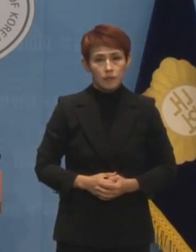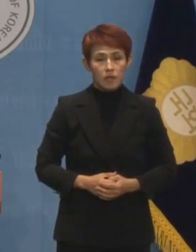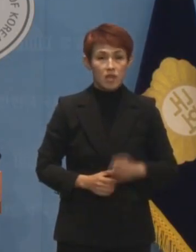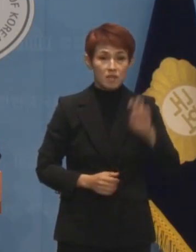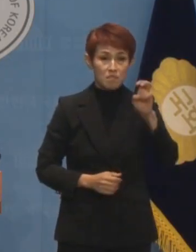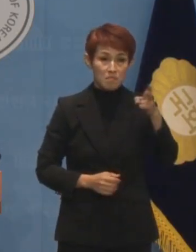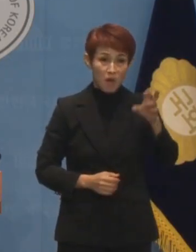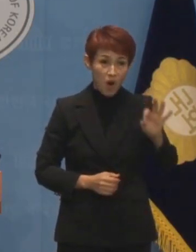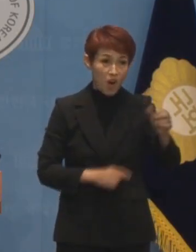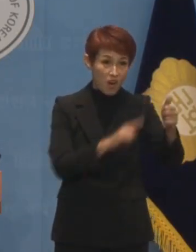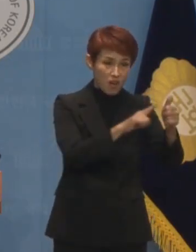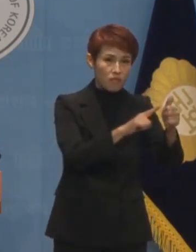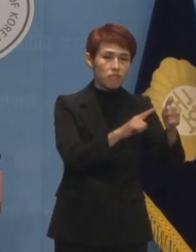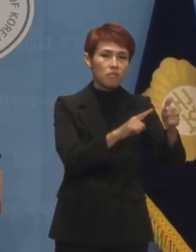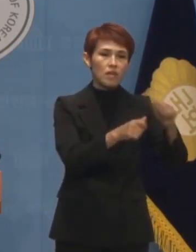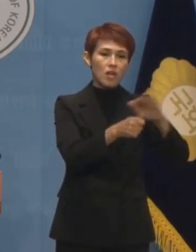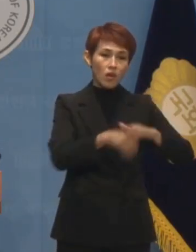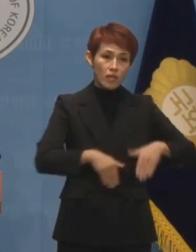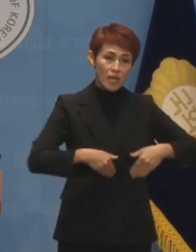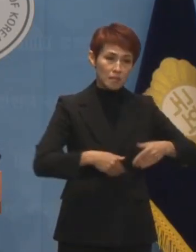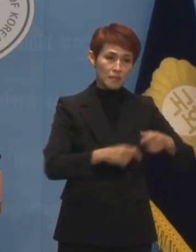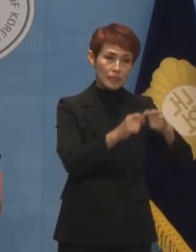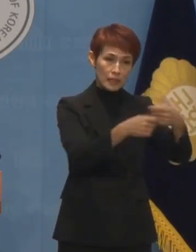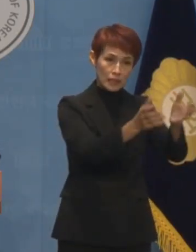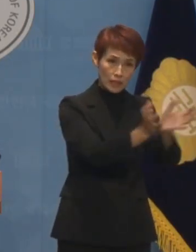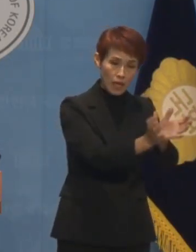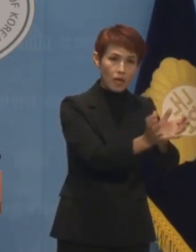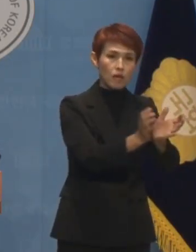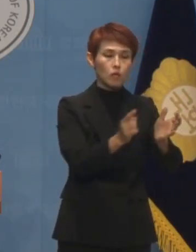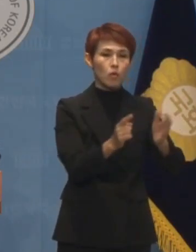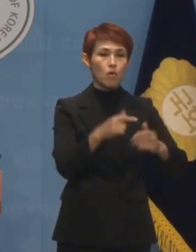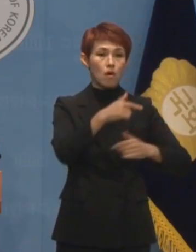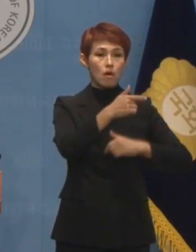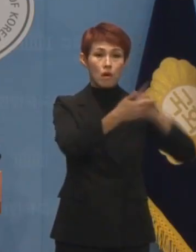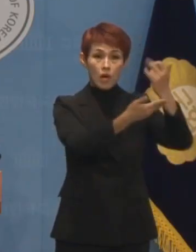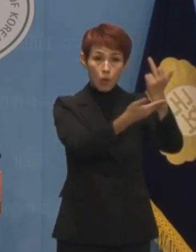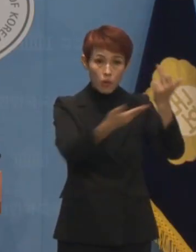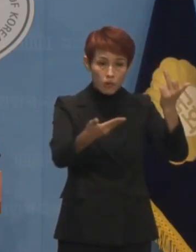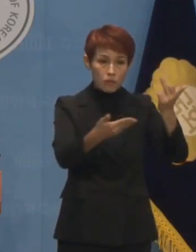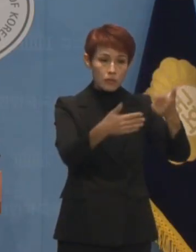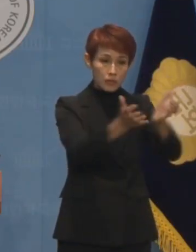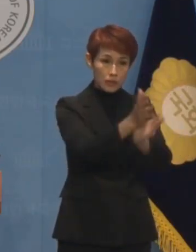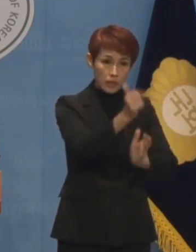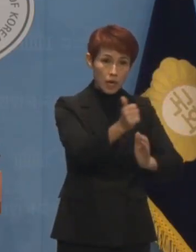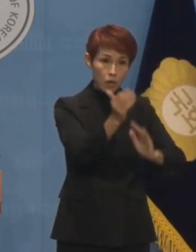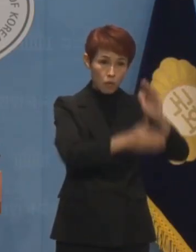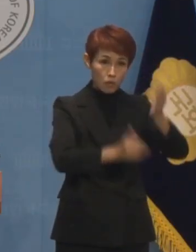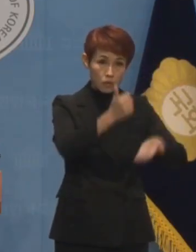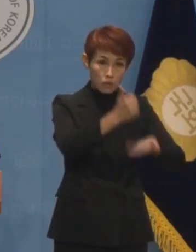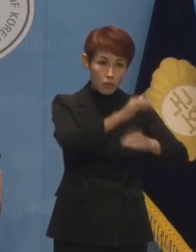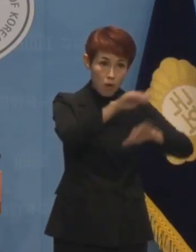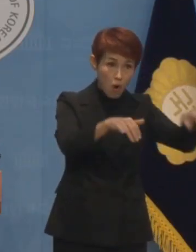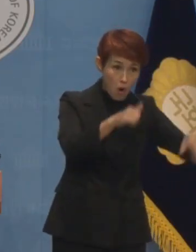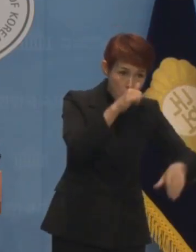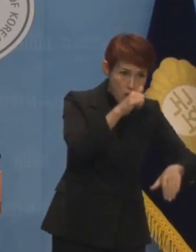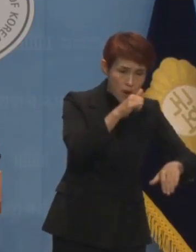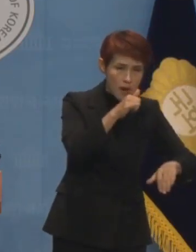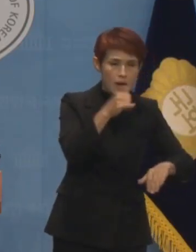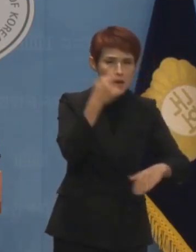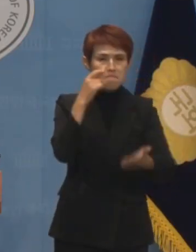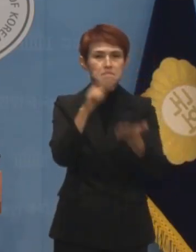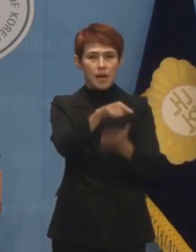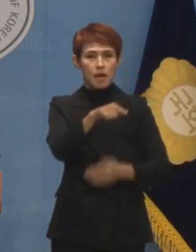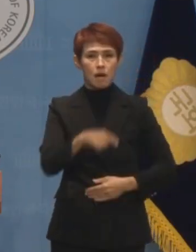명태균 씨가 경남지사, 강원지사 공천에도 관여했다는 보도도 나왔습니다. 역시 김건희 여사를 등에